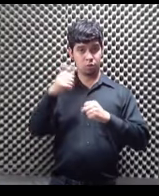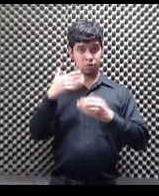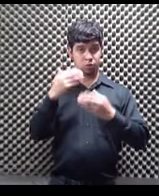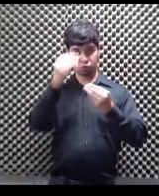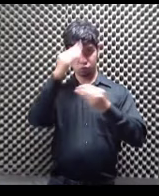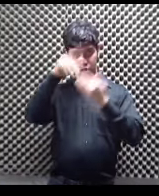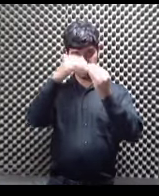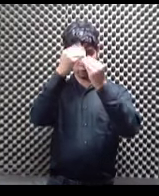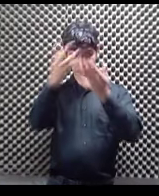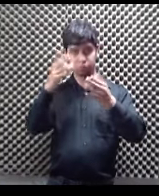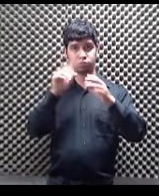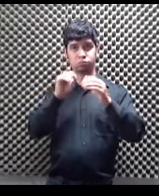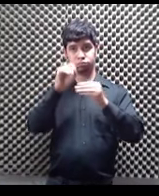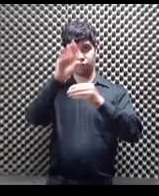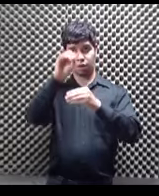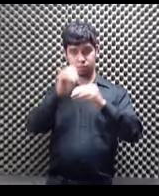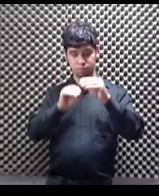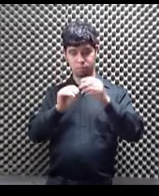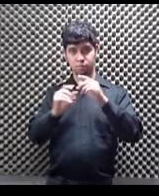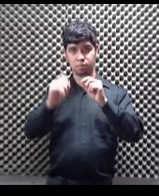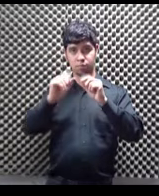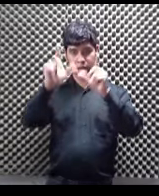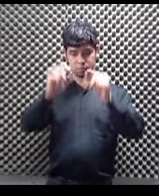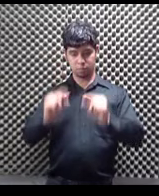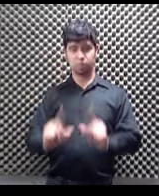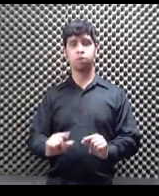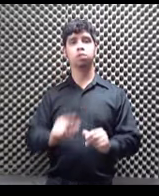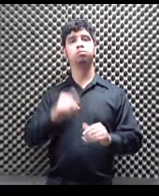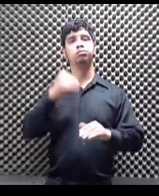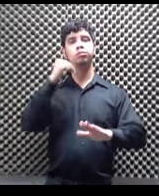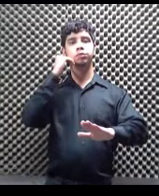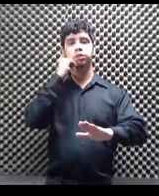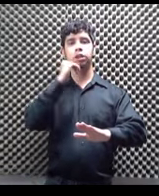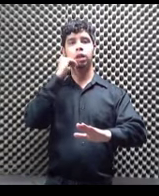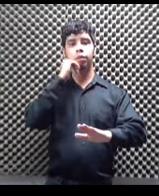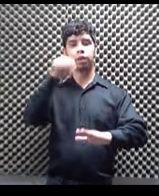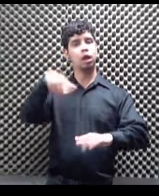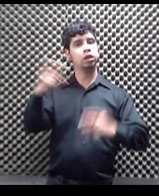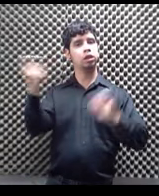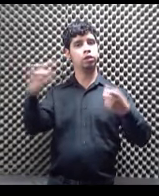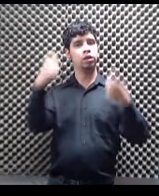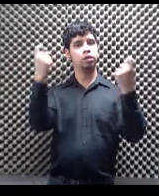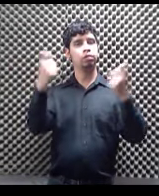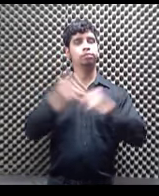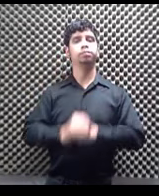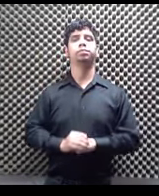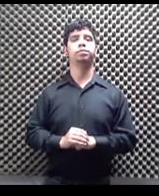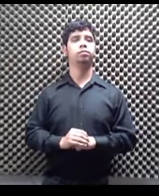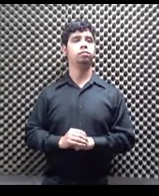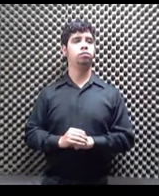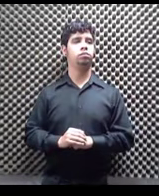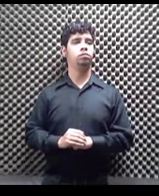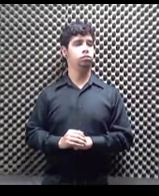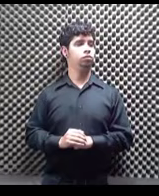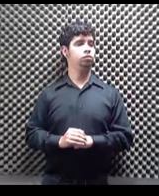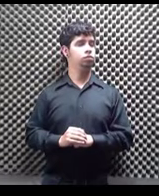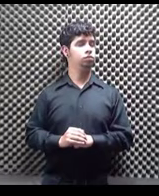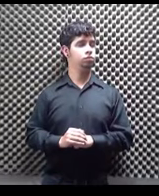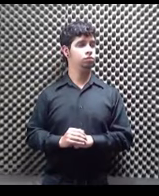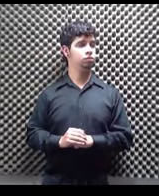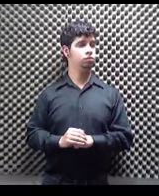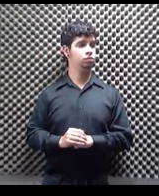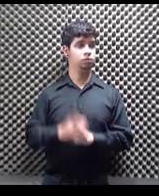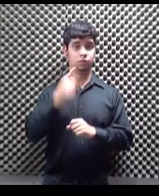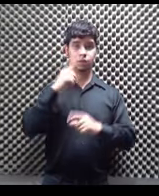Claro. Y se va enterando de lo que va ocurriendo día a día en este festival. Exacto, y entonces las actividades satélites que se